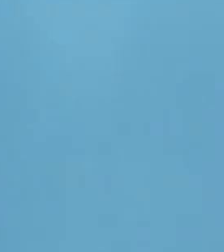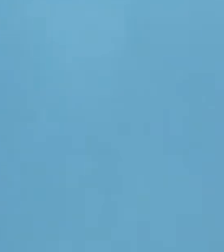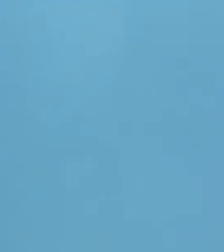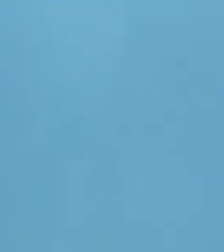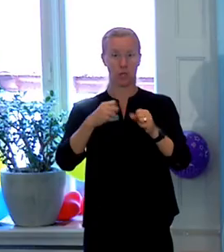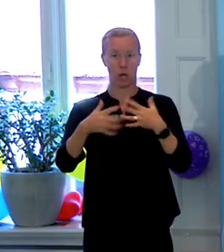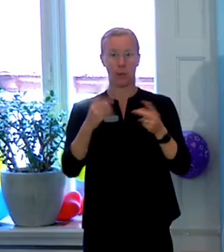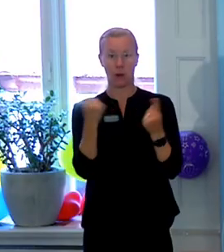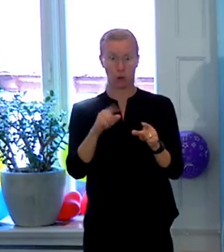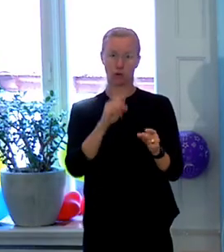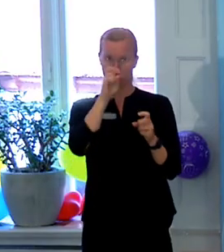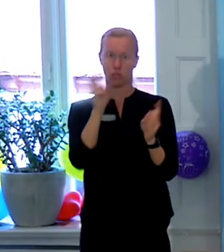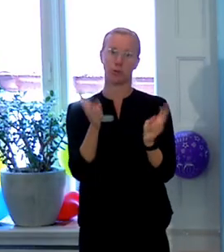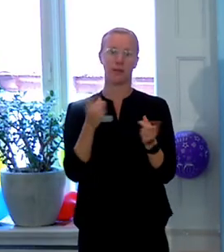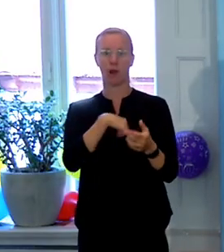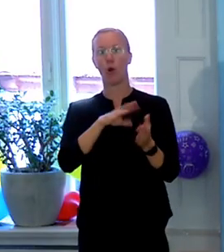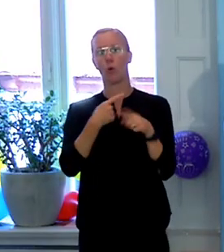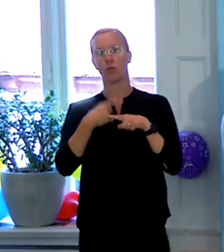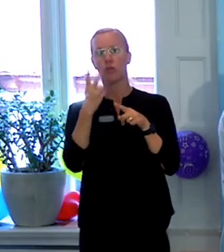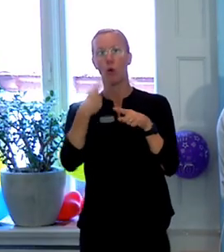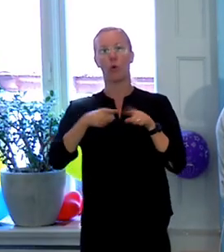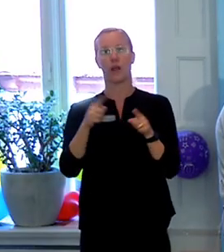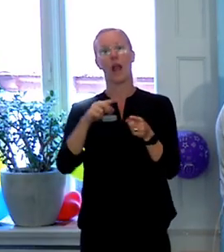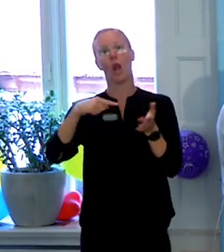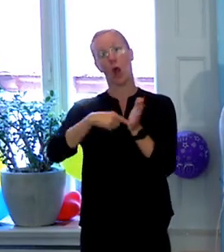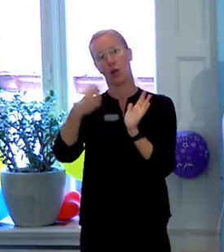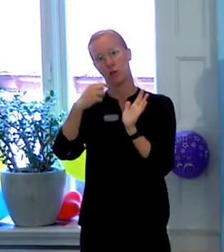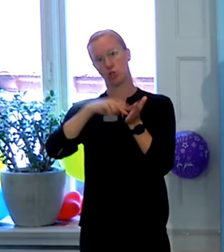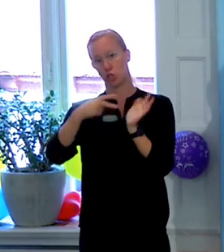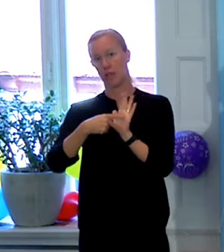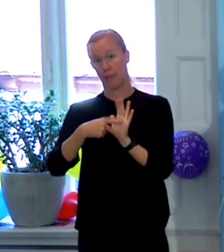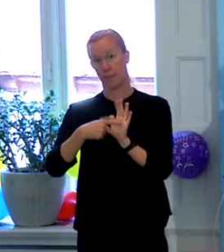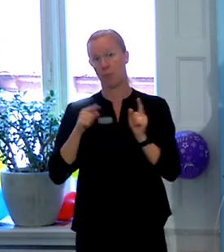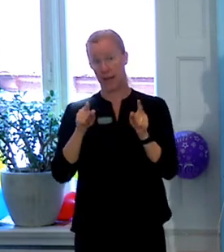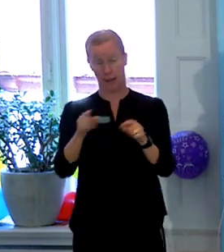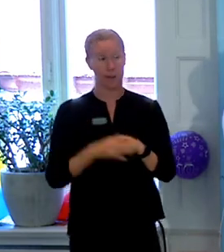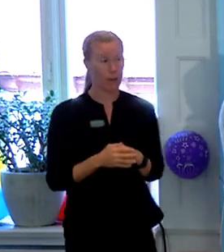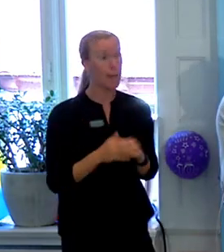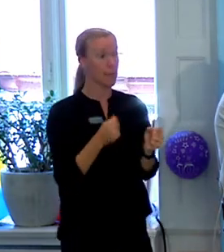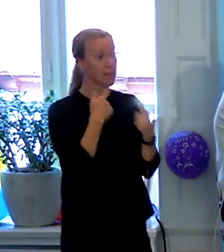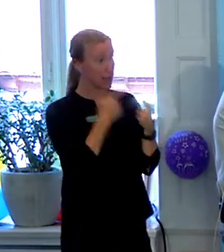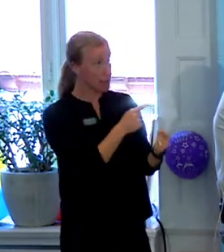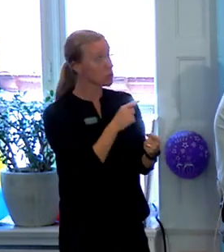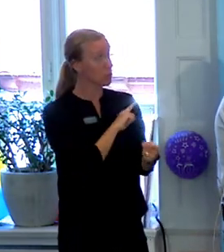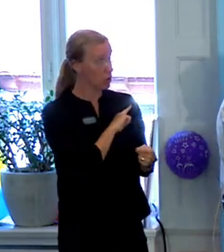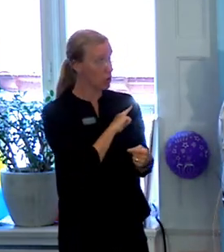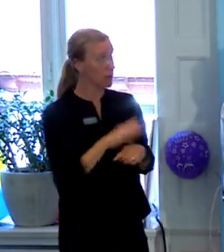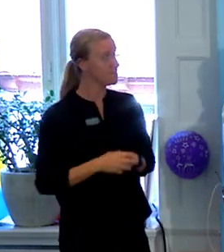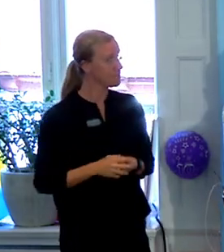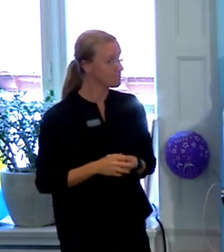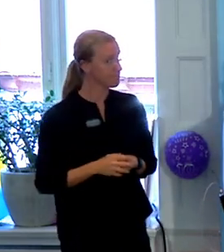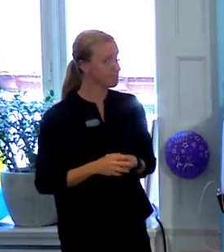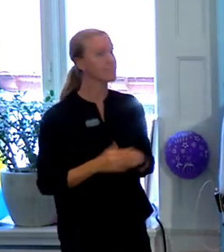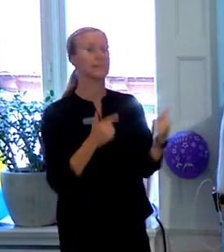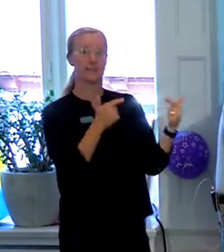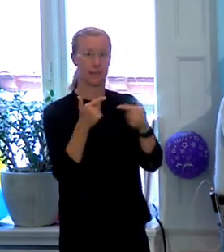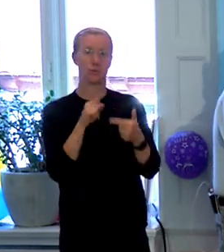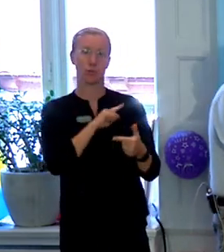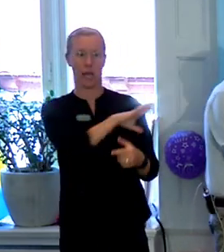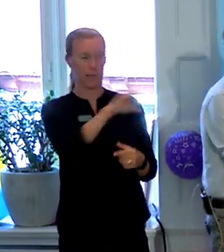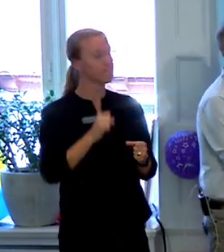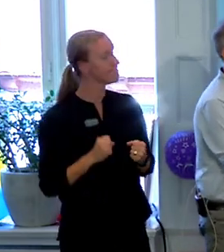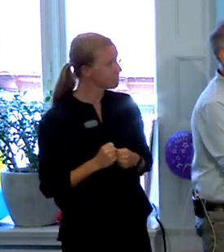otroligt allvarligt. Tack för att du ställde upp, Helene Odenjung, Jan Jönsson, Sedat Arif och Maja Fjestad och Runa Bajan-Stobbe. Tack ska ni ha.